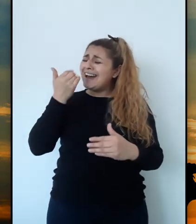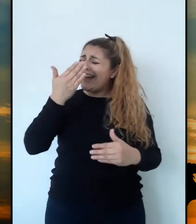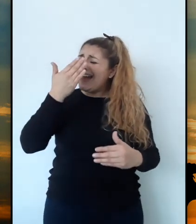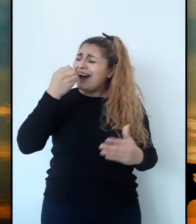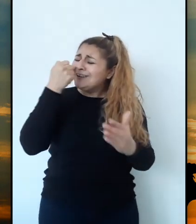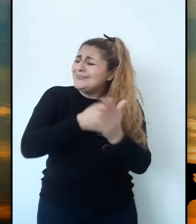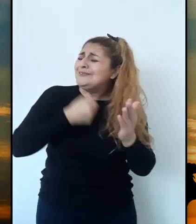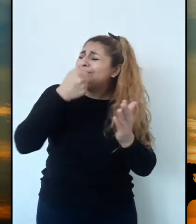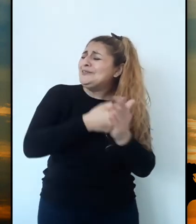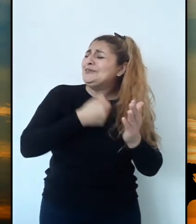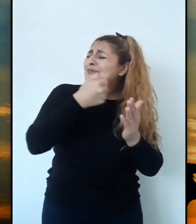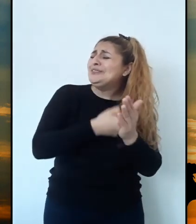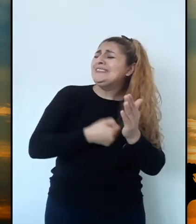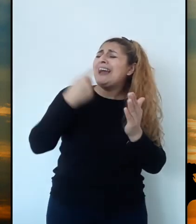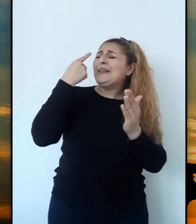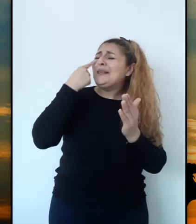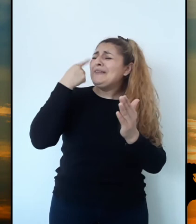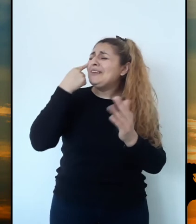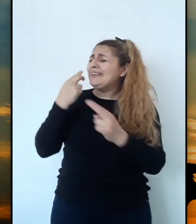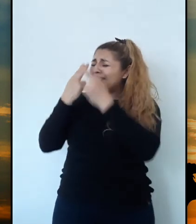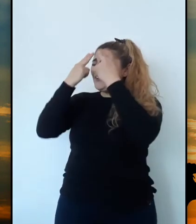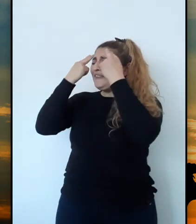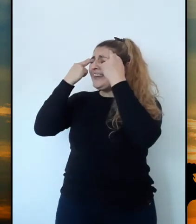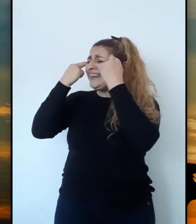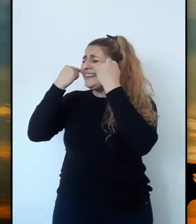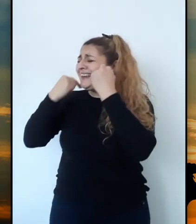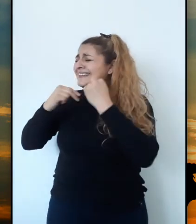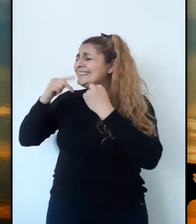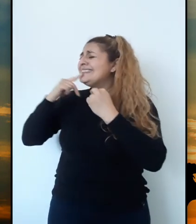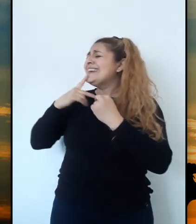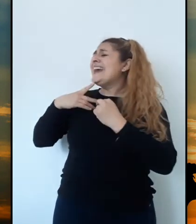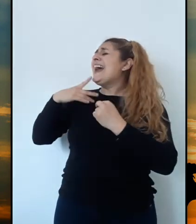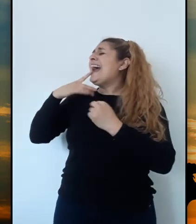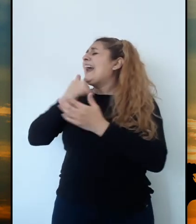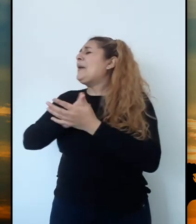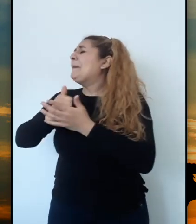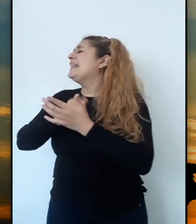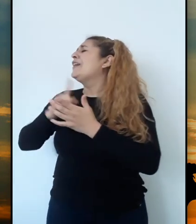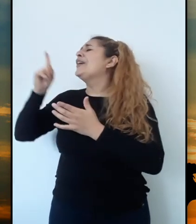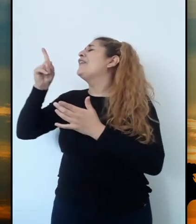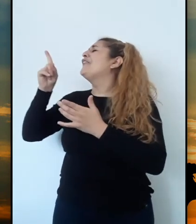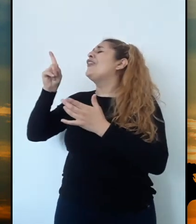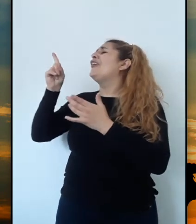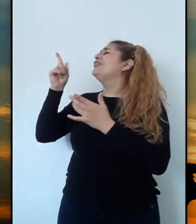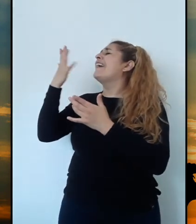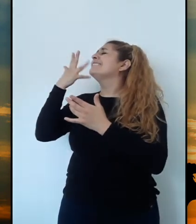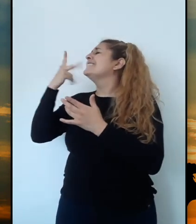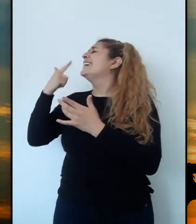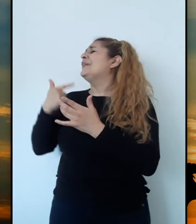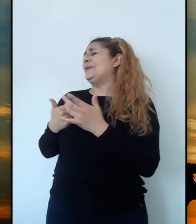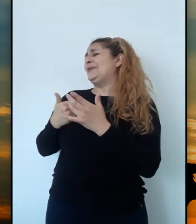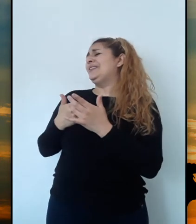Jesucristo. Père, merci pour tes promesses. Padre, gracias por tus promesas. Dans le nom de Jésus-Christ. En el nombre de